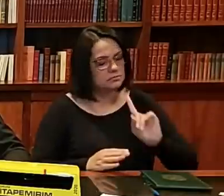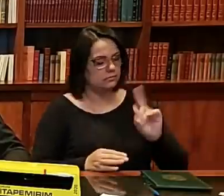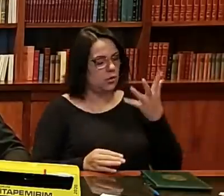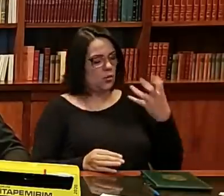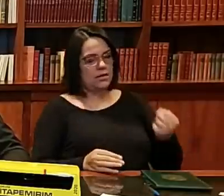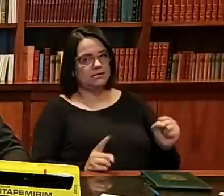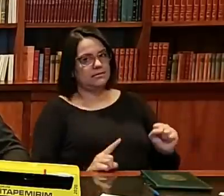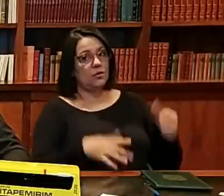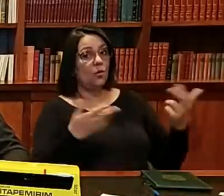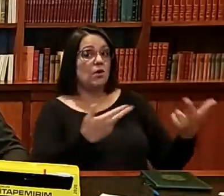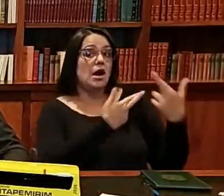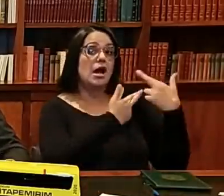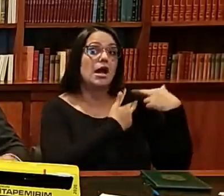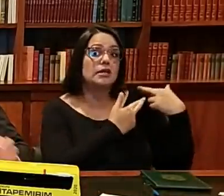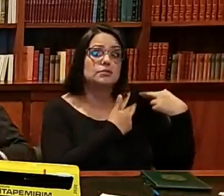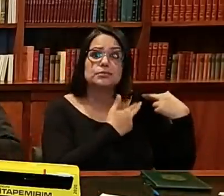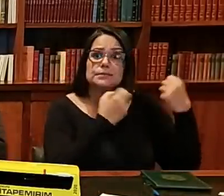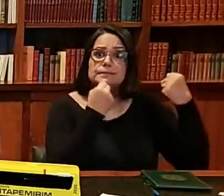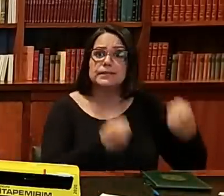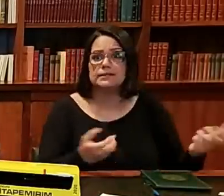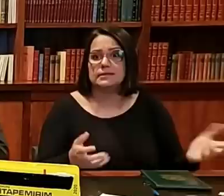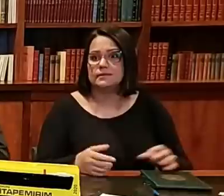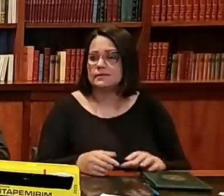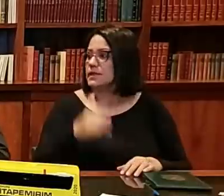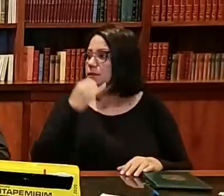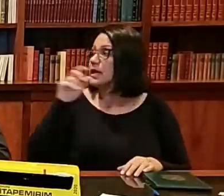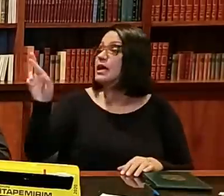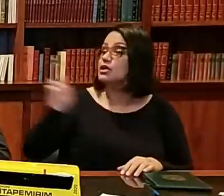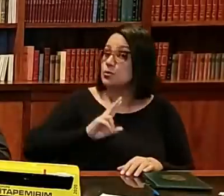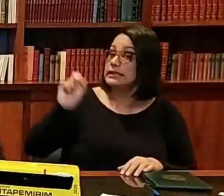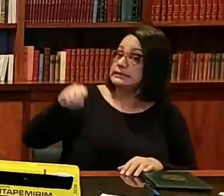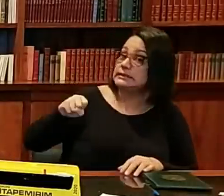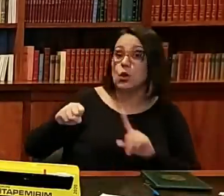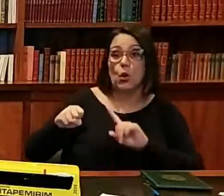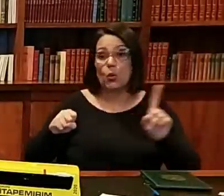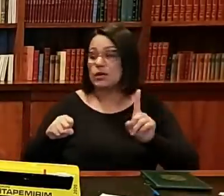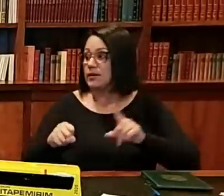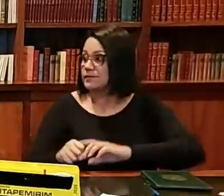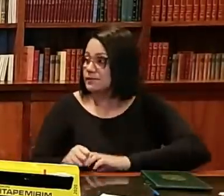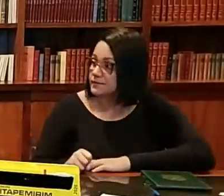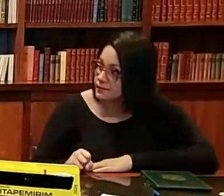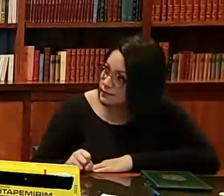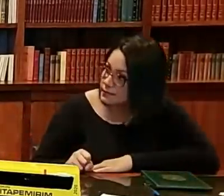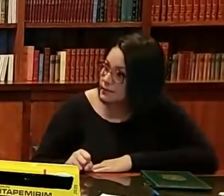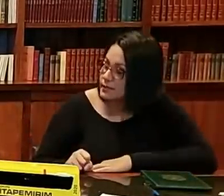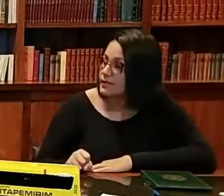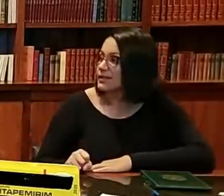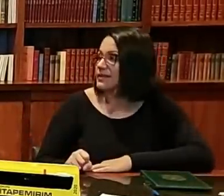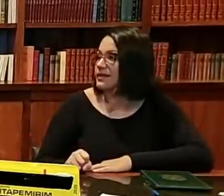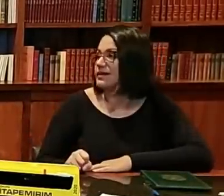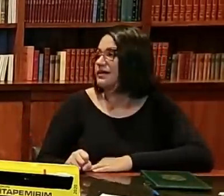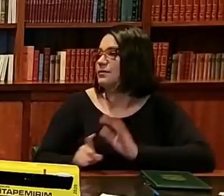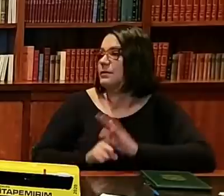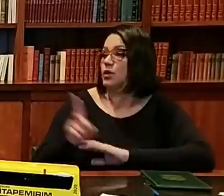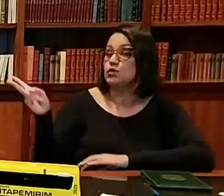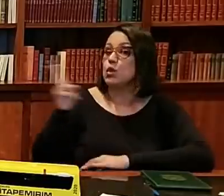de contas, a responsabilidade é enorme. Deixa eu fazer uma pergunta aqui. É só sim ou não? Vou quebrar teu galho e começar com o mais moderno. Capitão mais moderno.